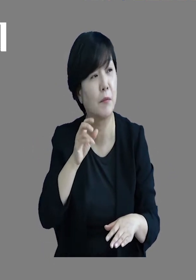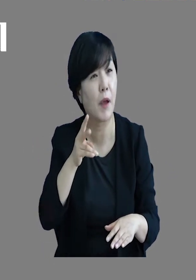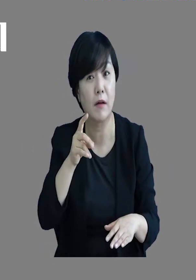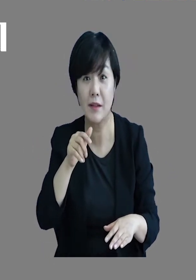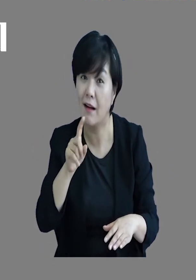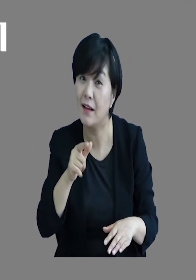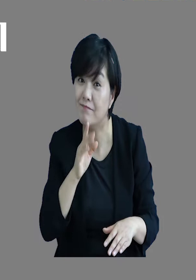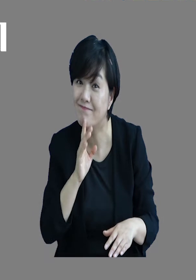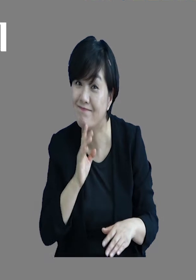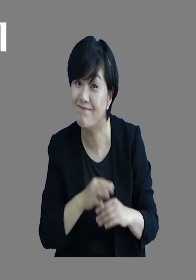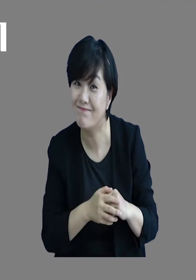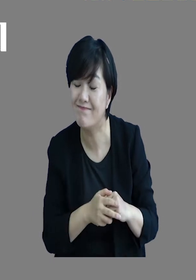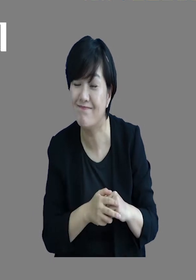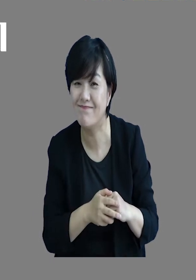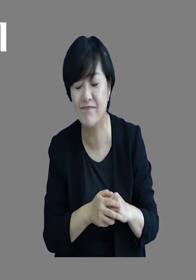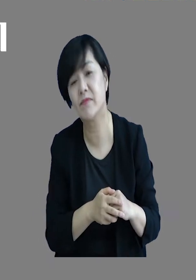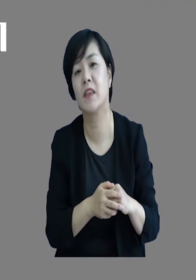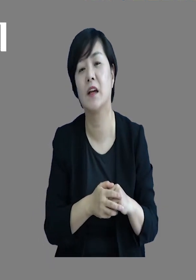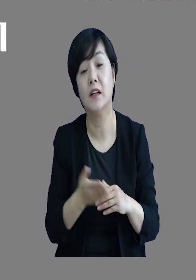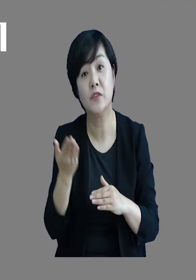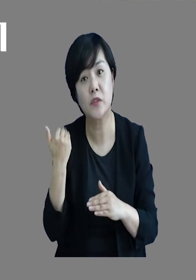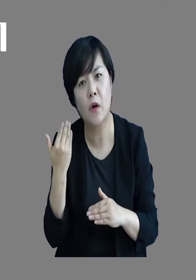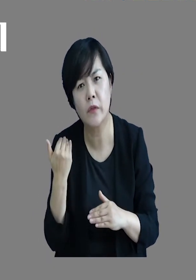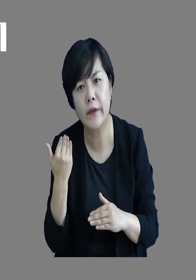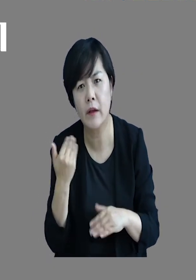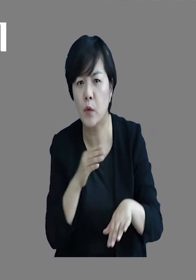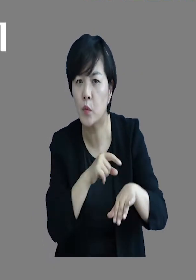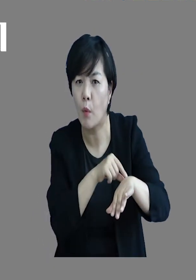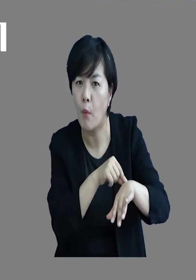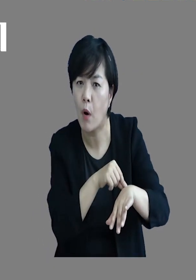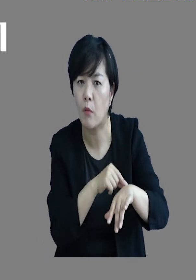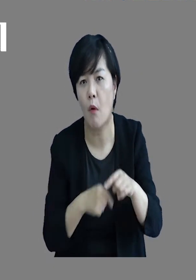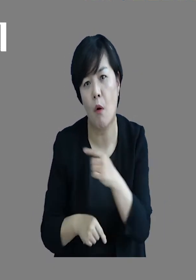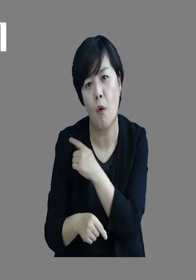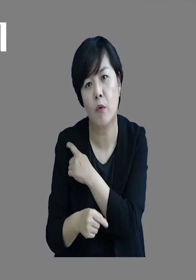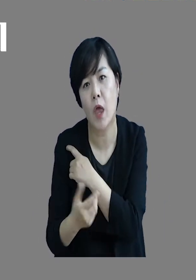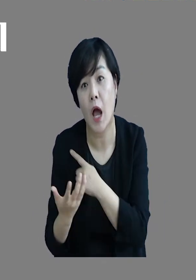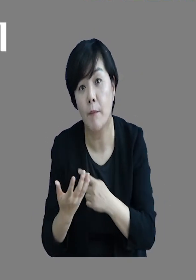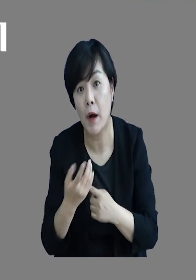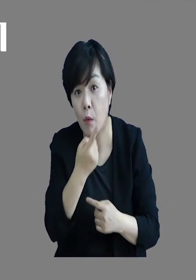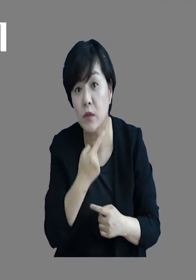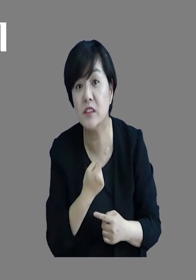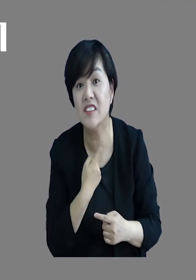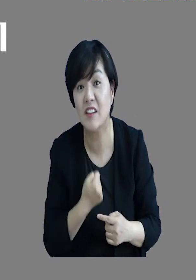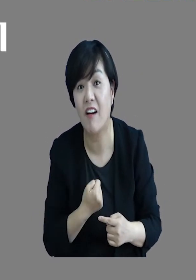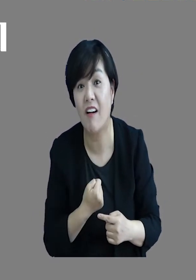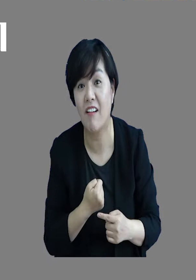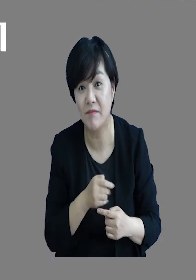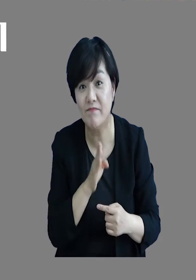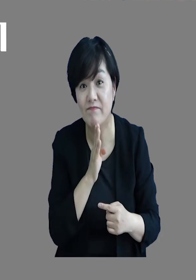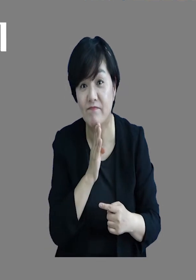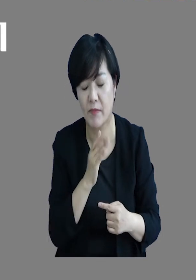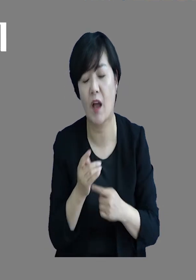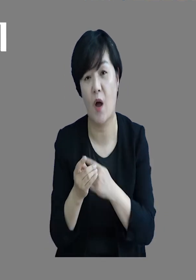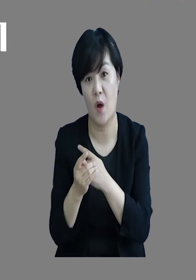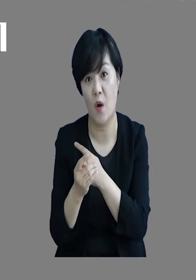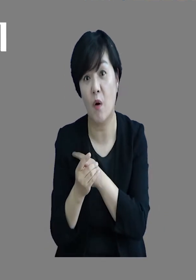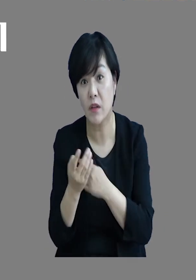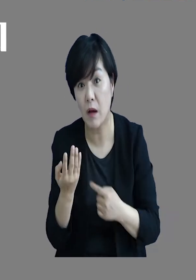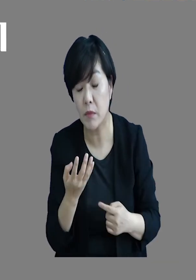강병관 씨요? 님입니다. 예, 지난번에 손목하고 어깨 아파서 오셨다 그죠? 어깨 맞죠? 어깨 아픈